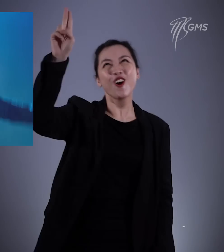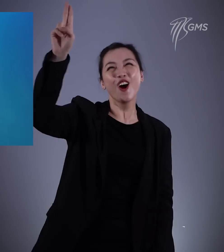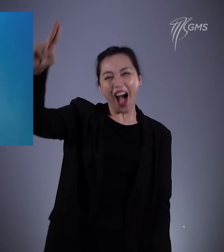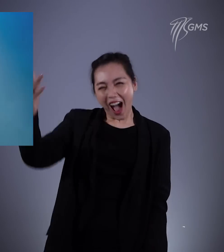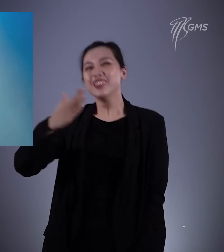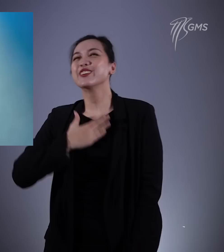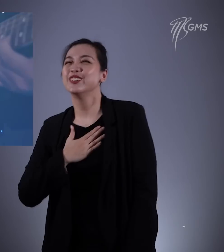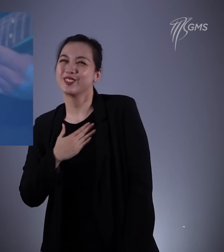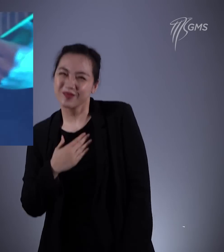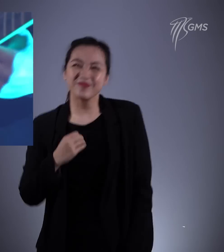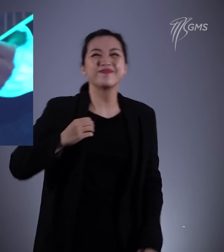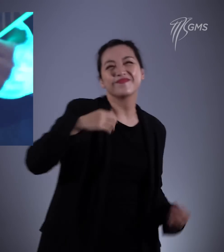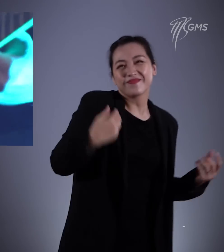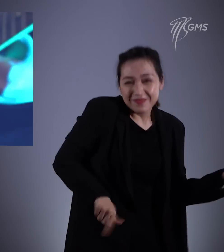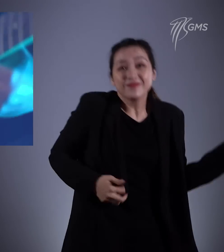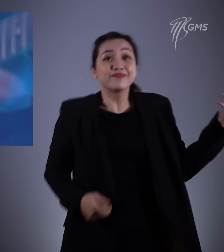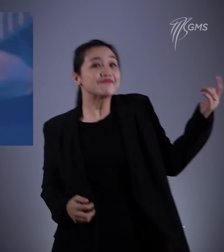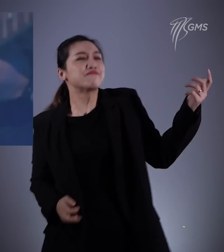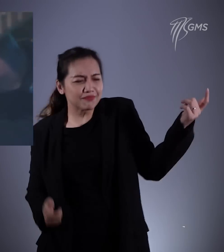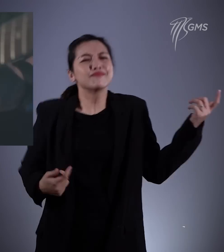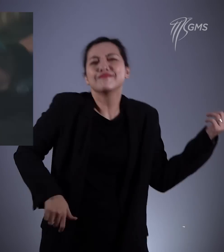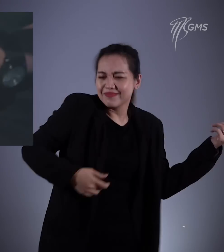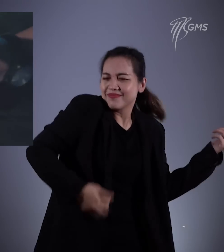Yesus Tuhan.